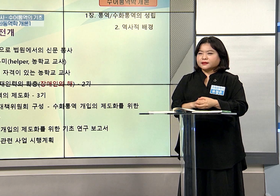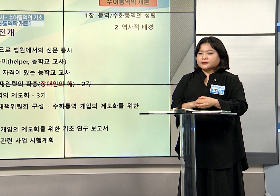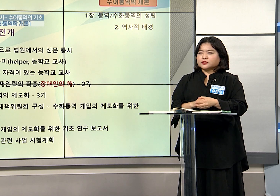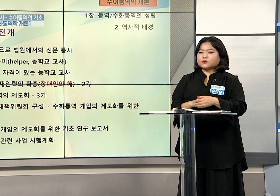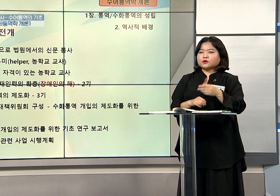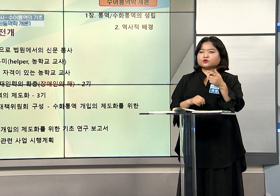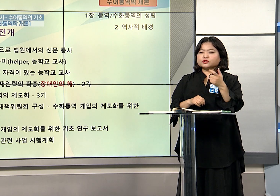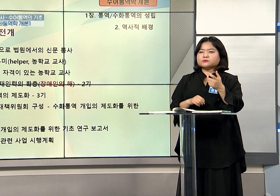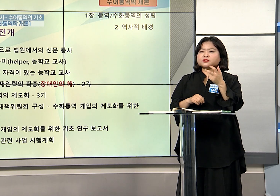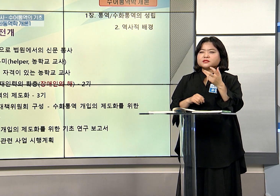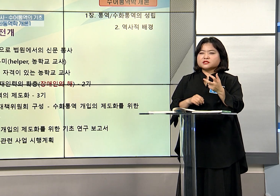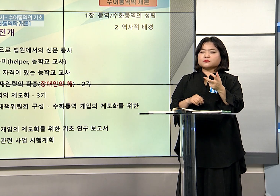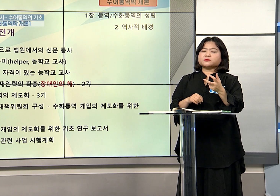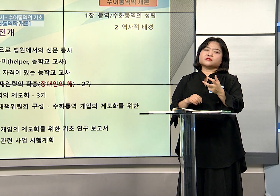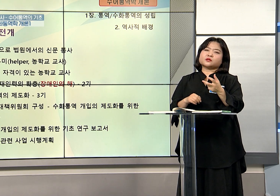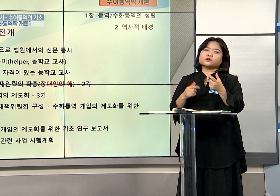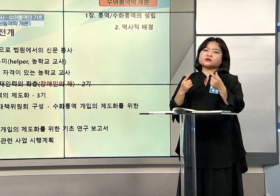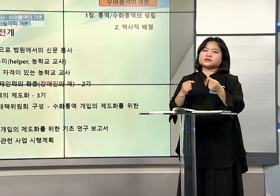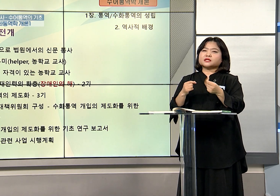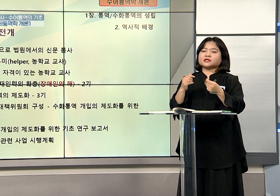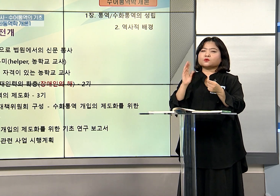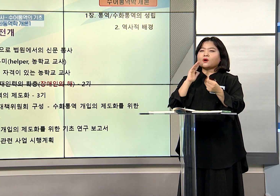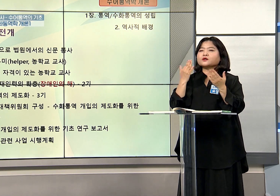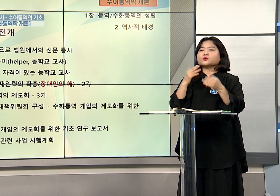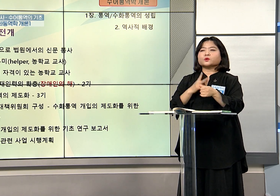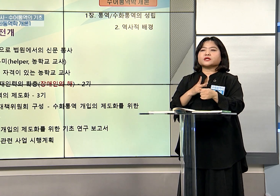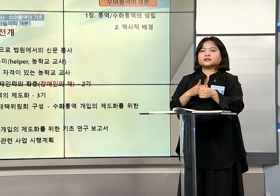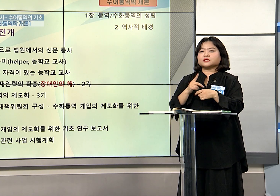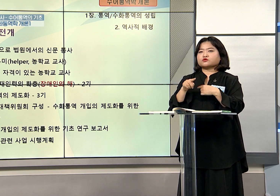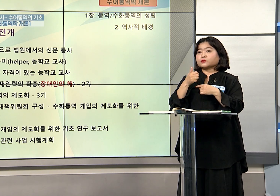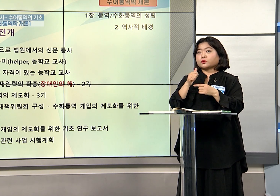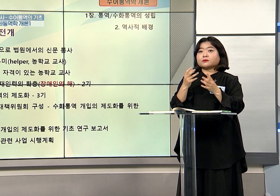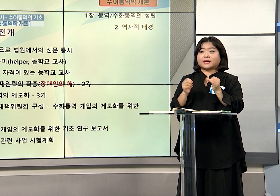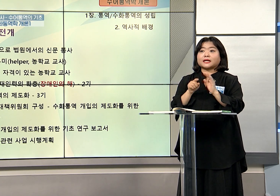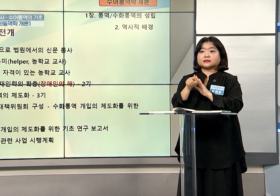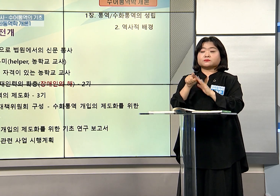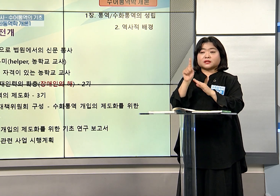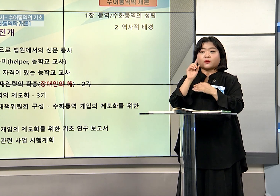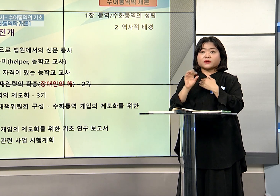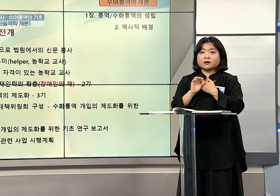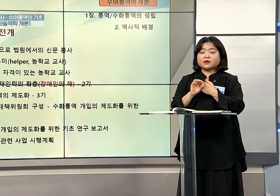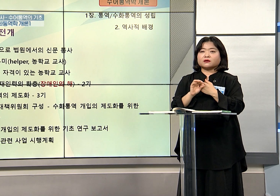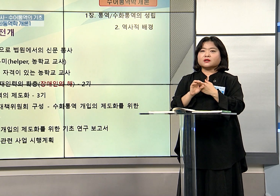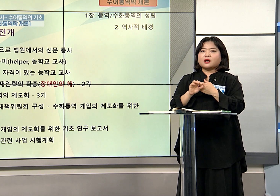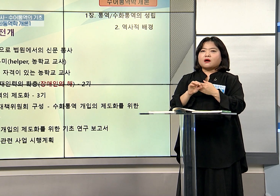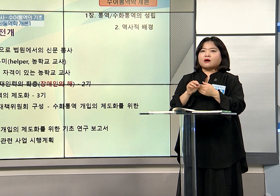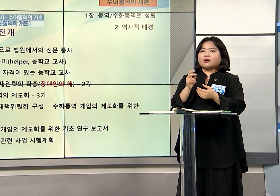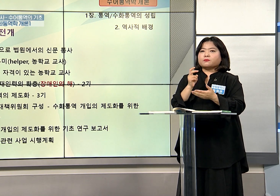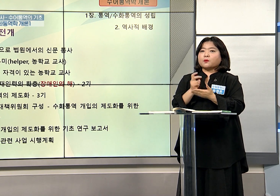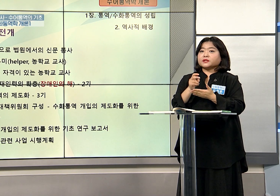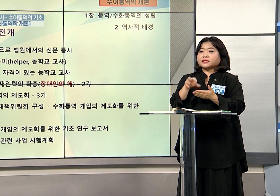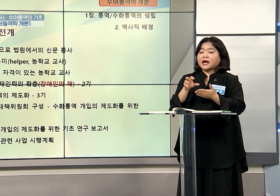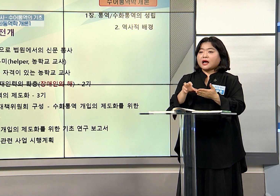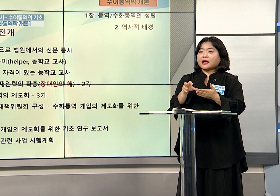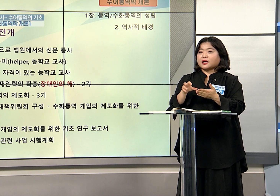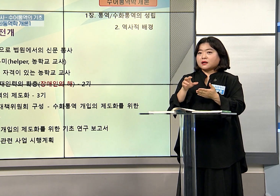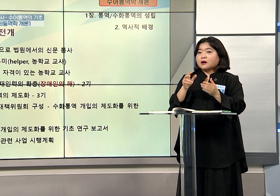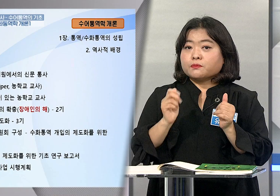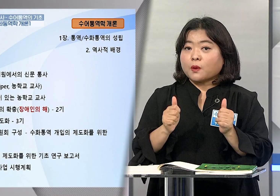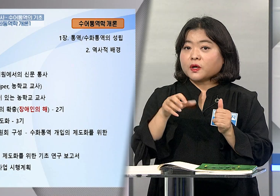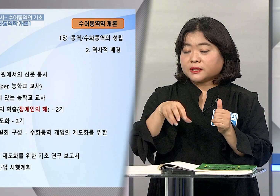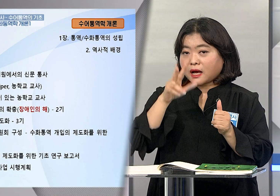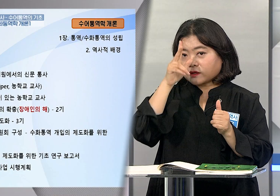있습니다. 그리고 60년대, 70년대도 역시 농학교 교사들이 수화 통역을 많이 갔습니다. 왜냐하면